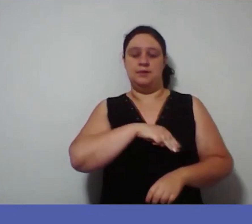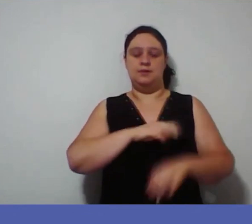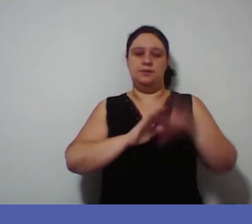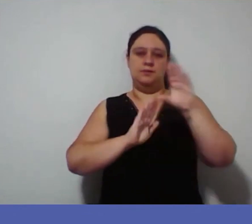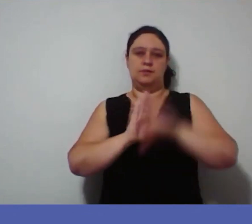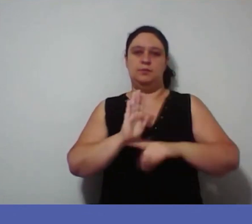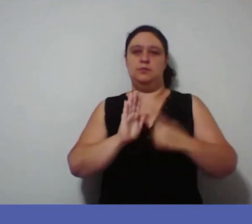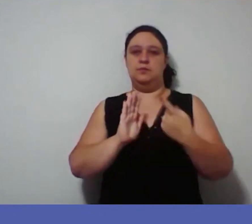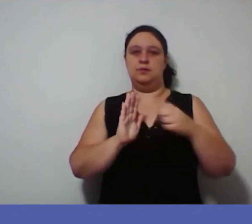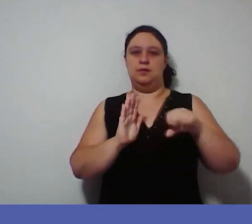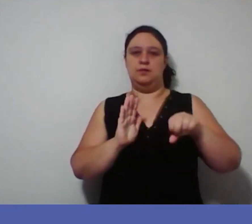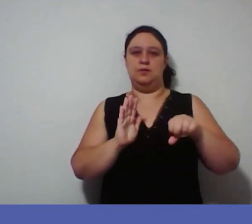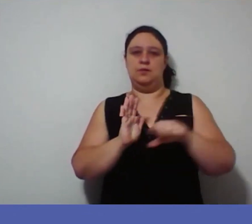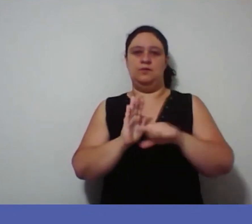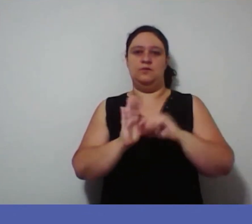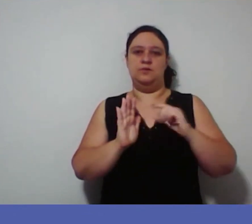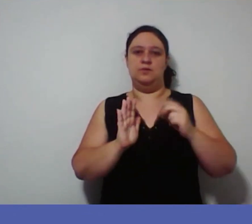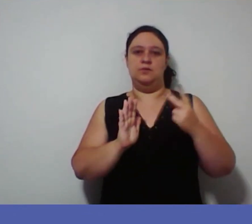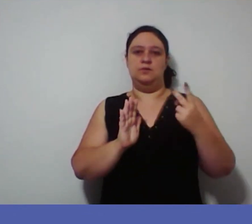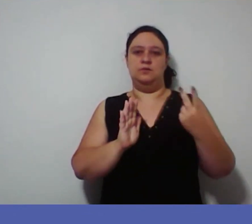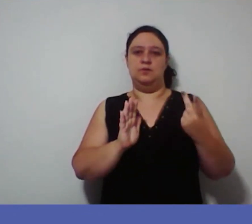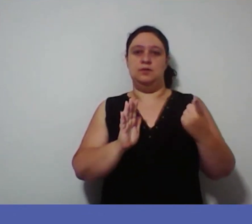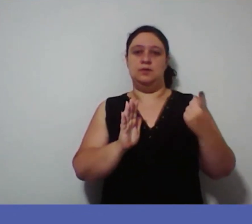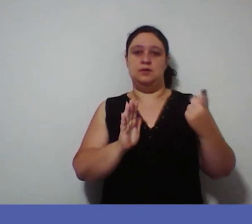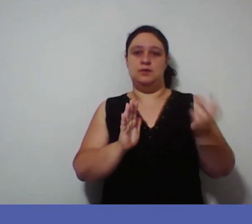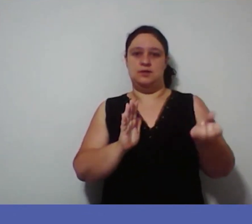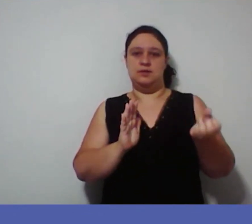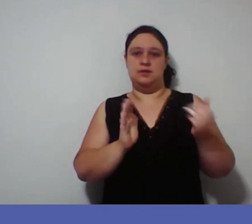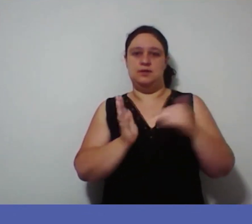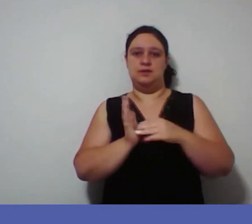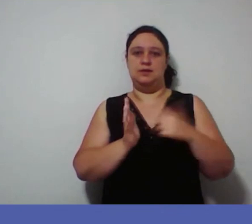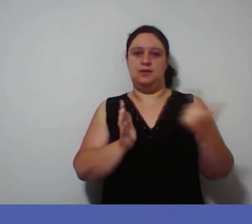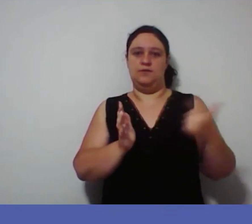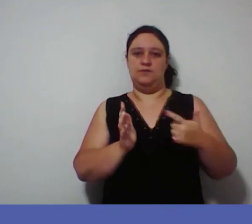versículo 16 a 22.